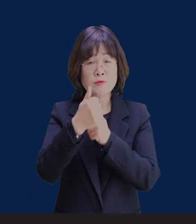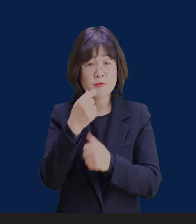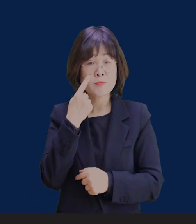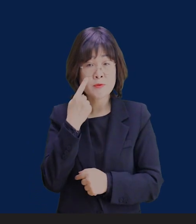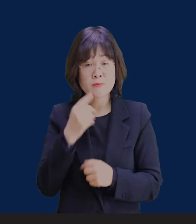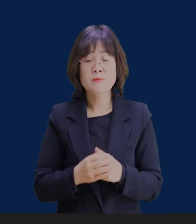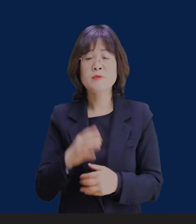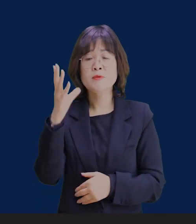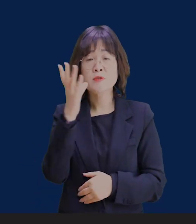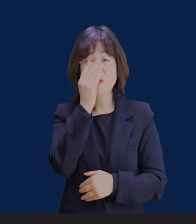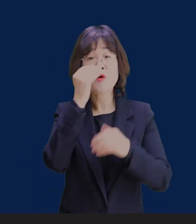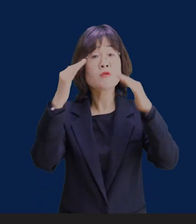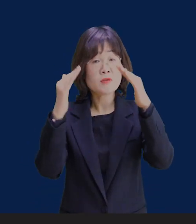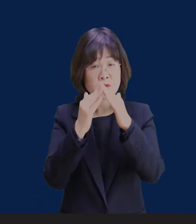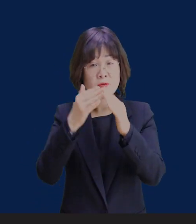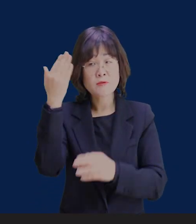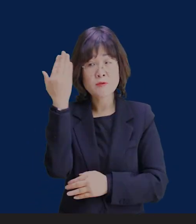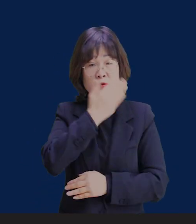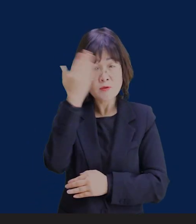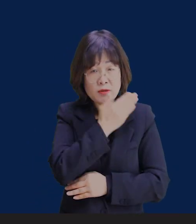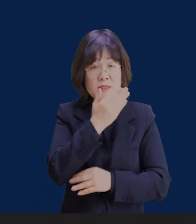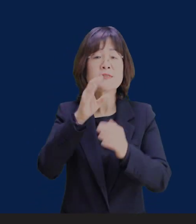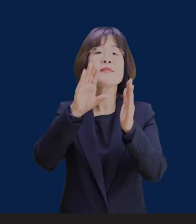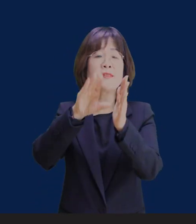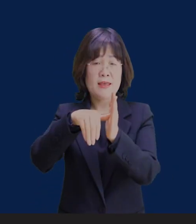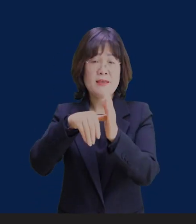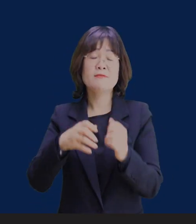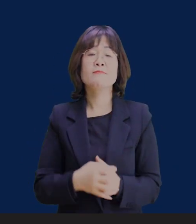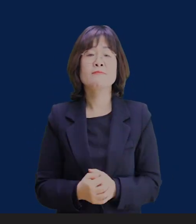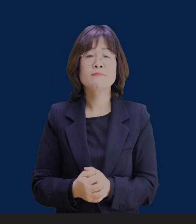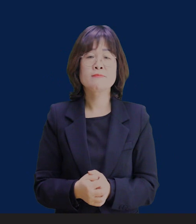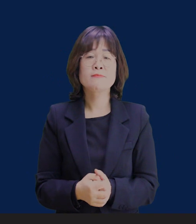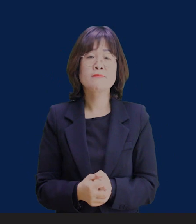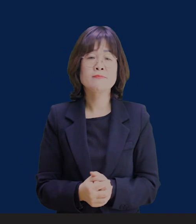한번 따라 하시겠습니다. 성전을 천결케 하신 그때에.